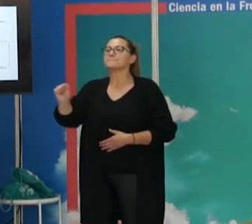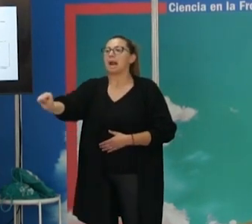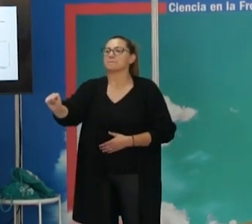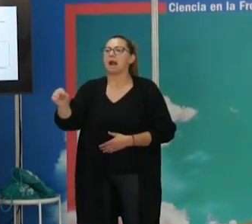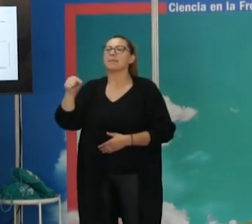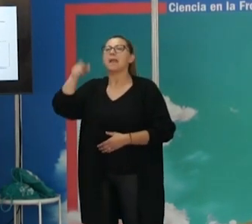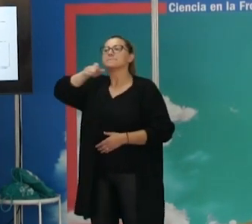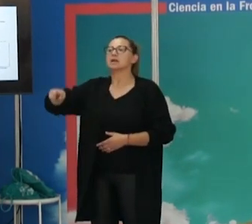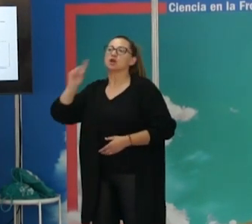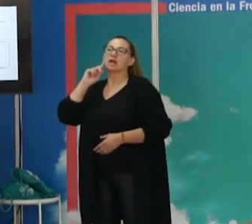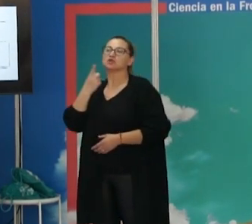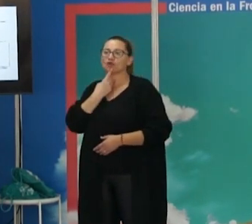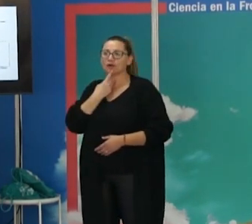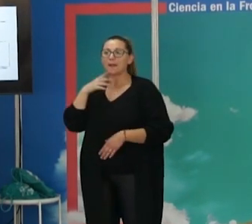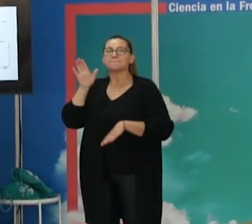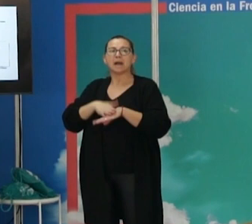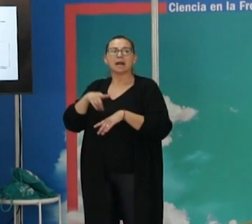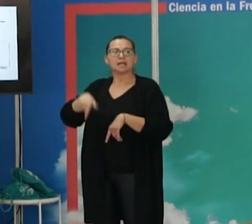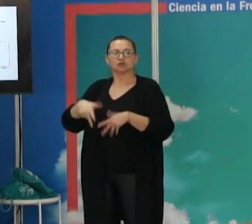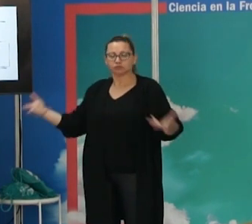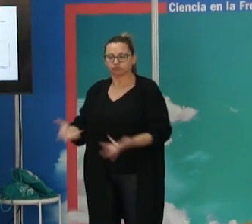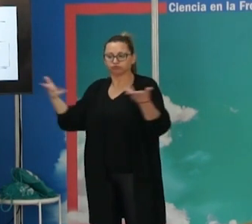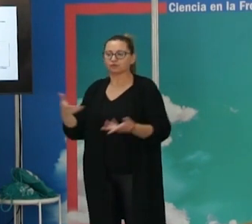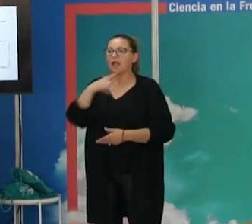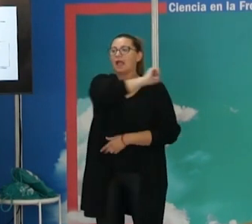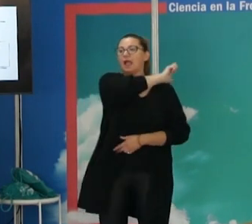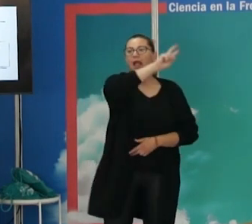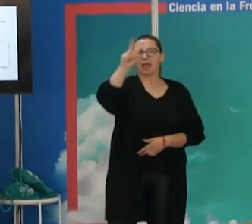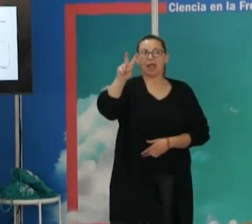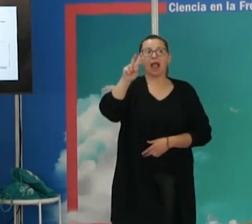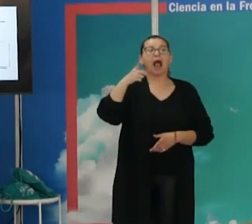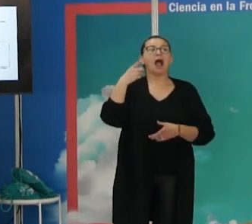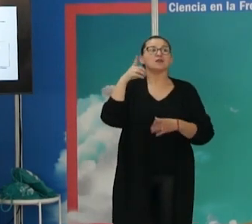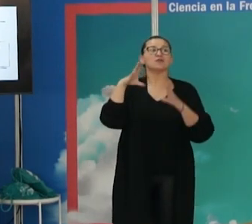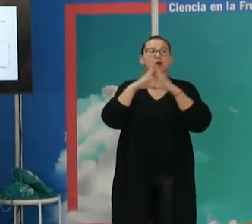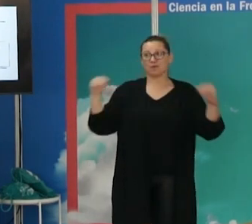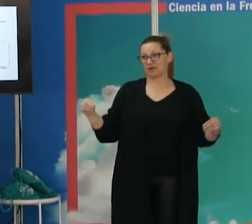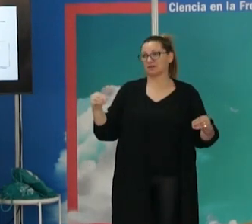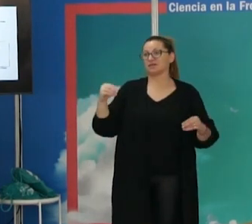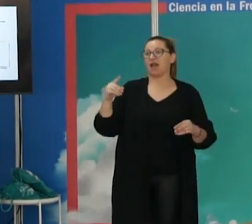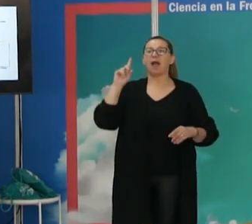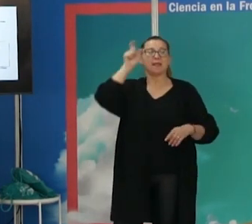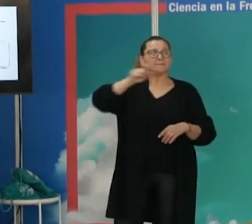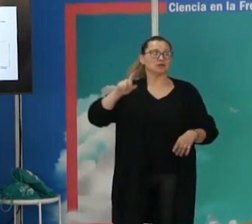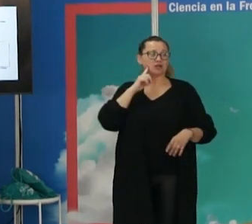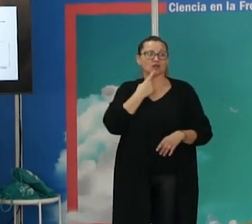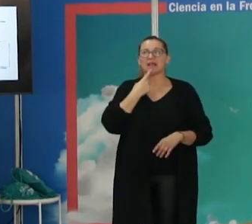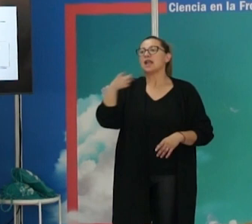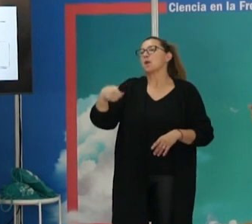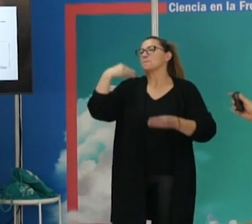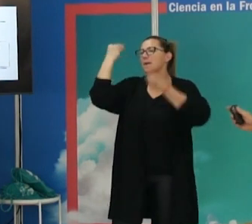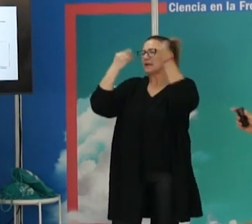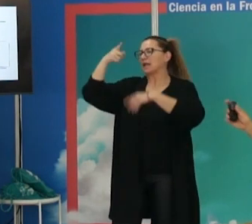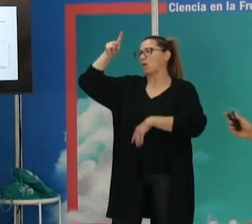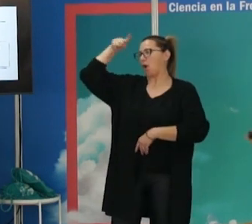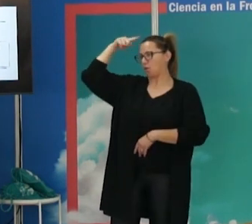sordos para favorecer esa condición. En Estados Unidos hay una universidad de sordos. No lo consideran una enfermedad, lo consideran más bien una cultura.